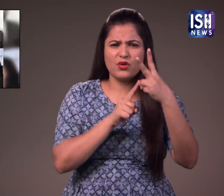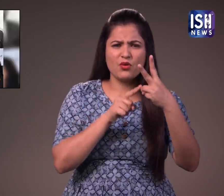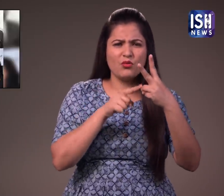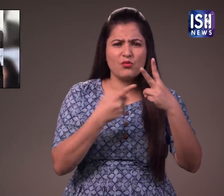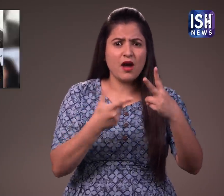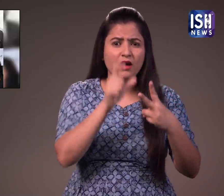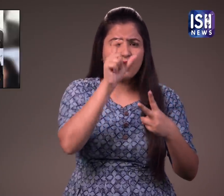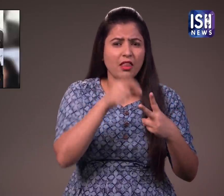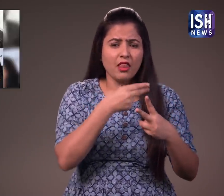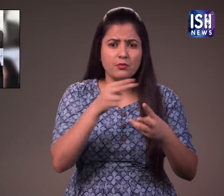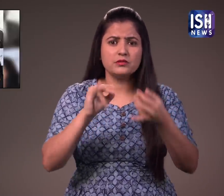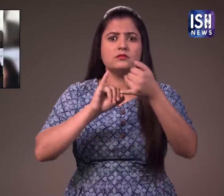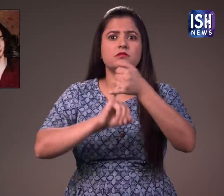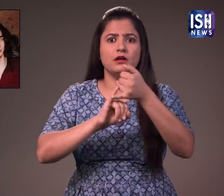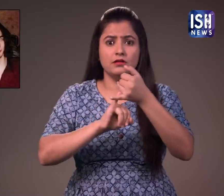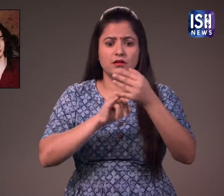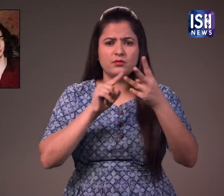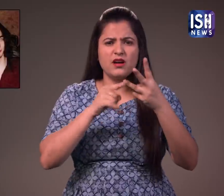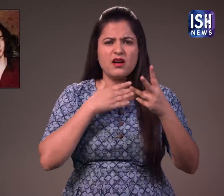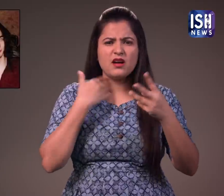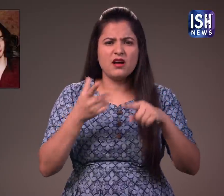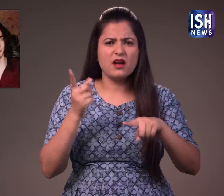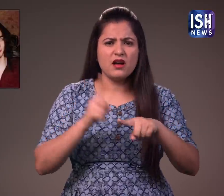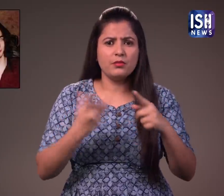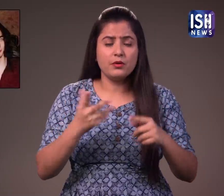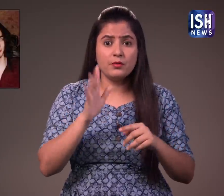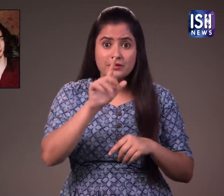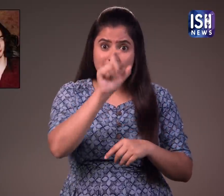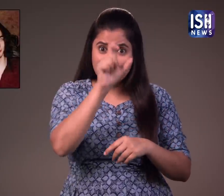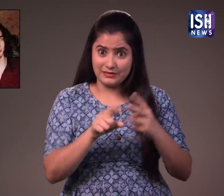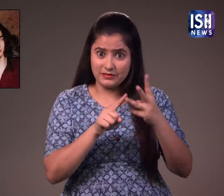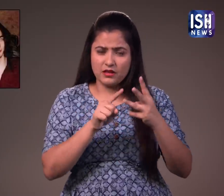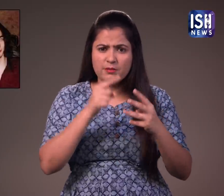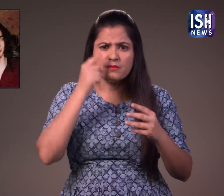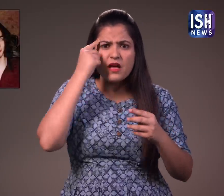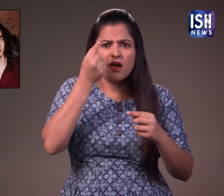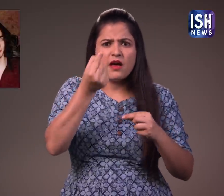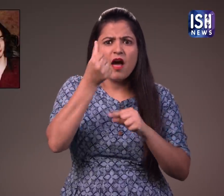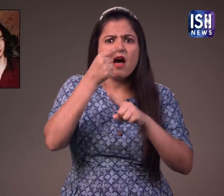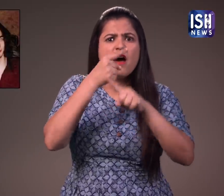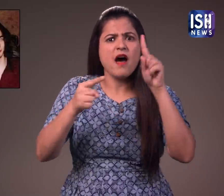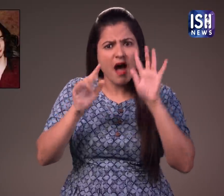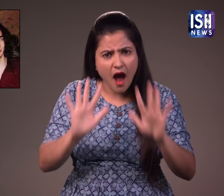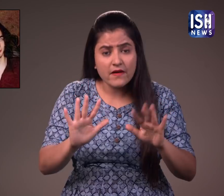सिधार्थ था उसे मानसिक दिव्यांता और स्क्रीजोफेनिया का पता चला था